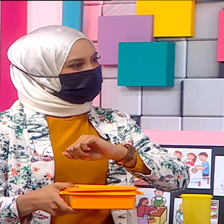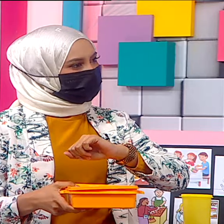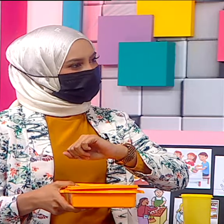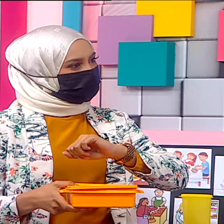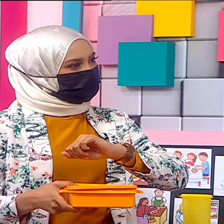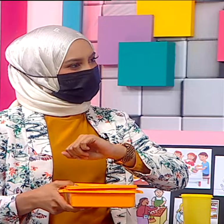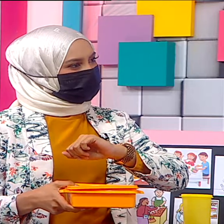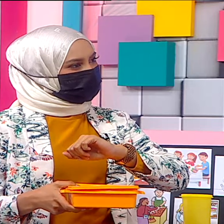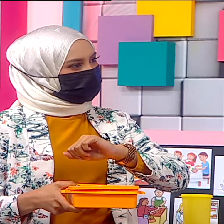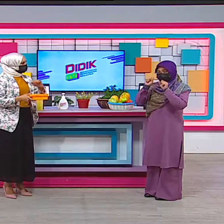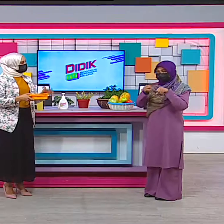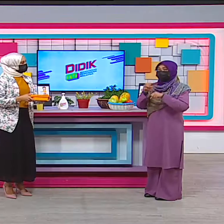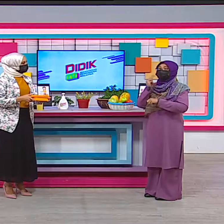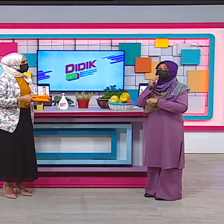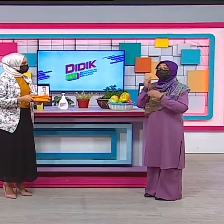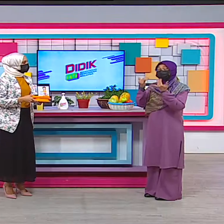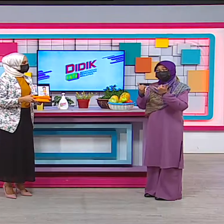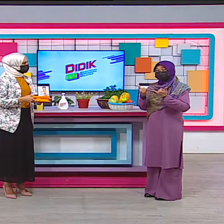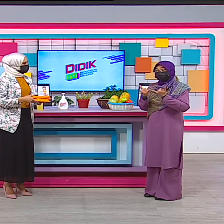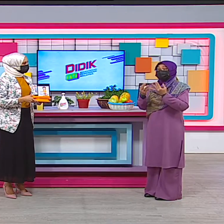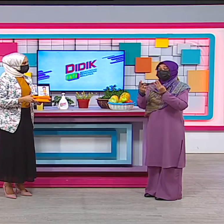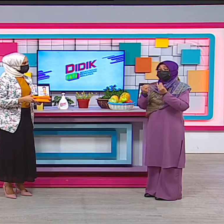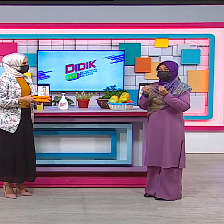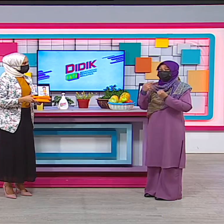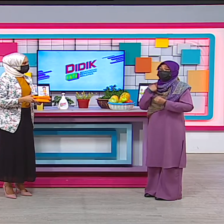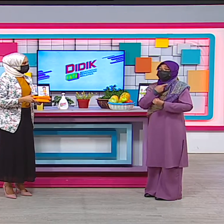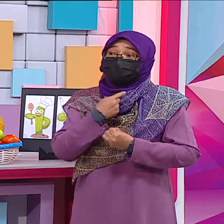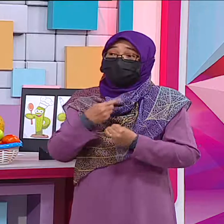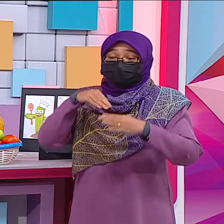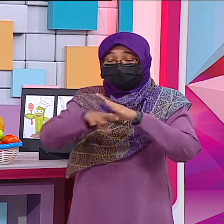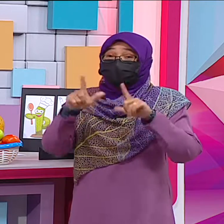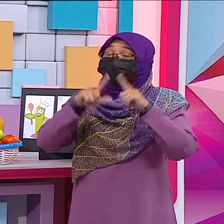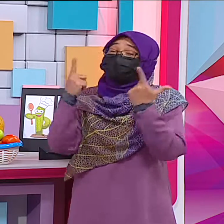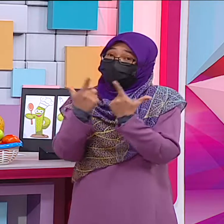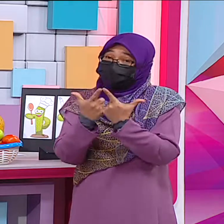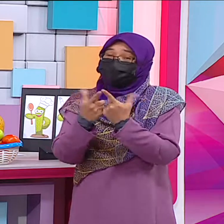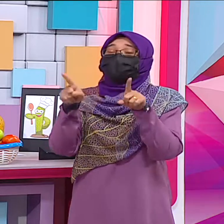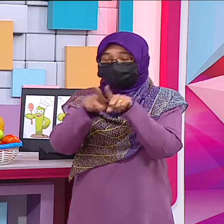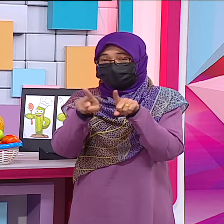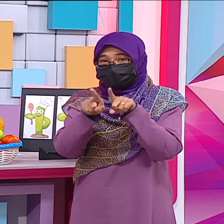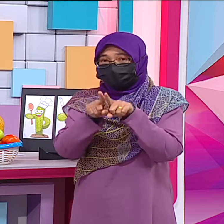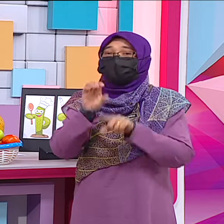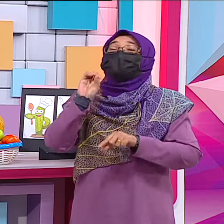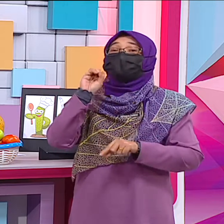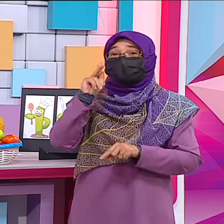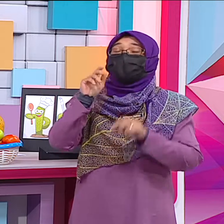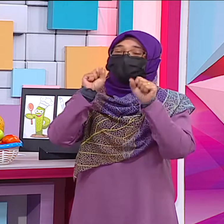sego oke oke Boleh kira sekarang makhluk kita masuk kelas bersama-sama Oke